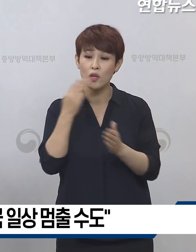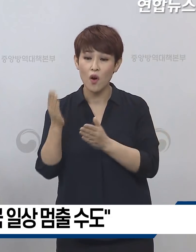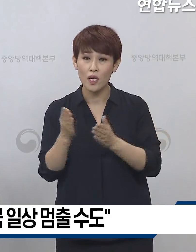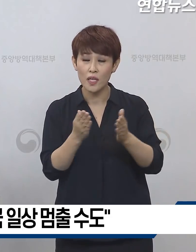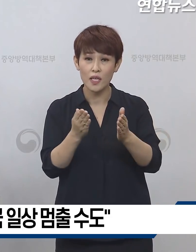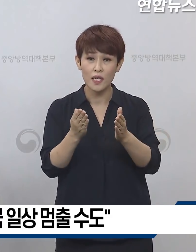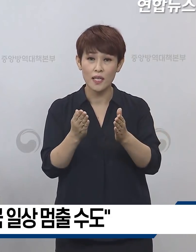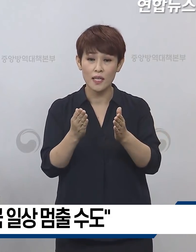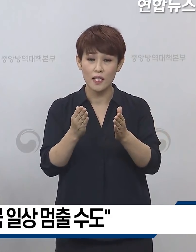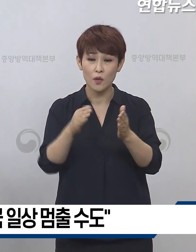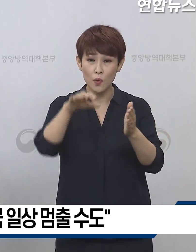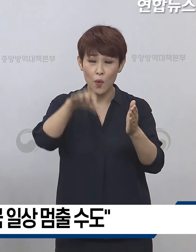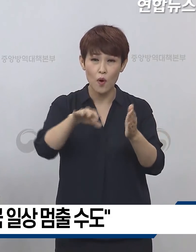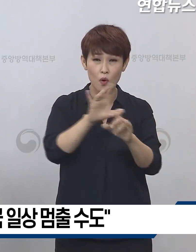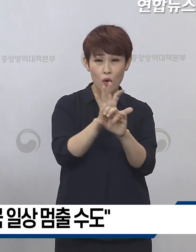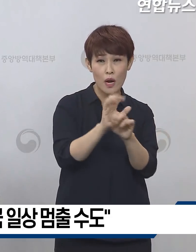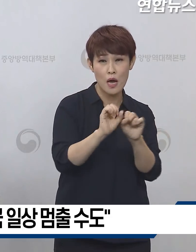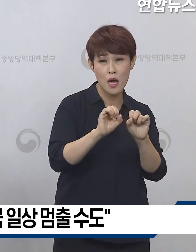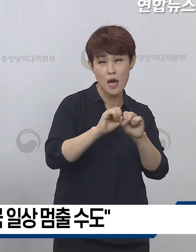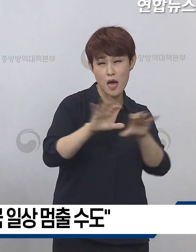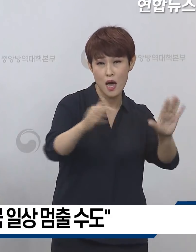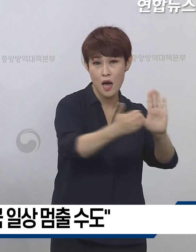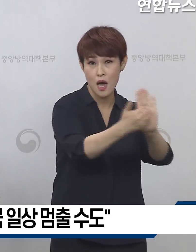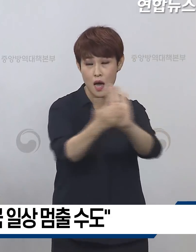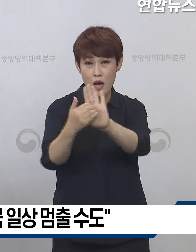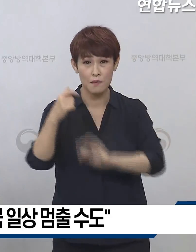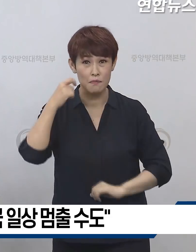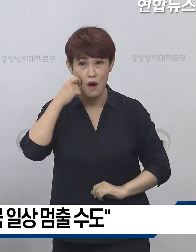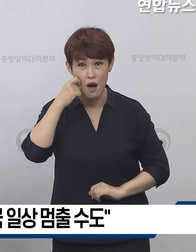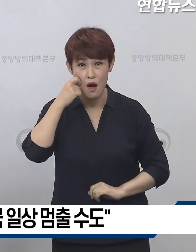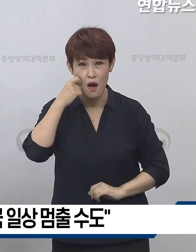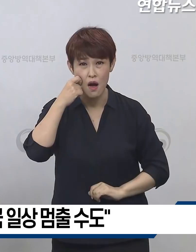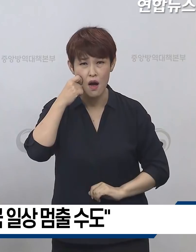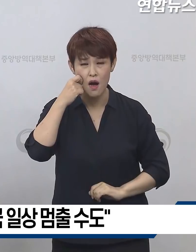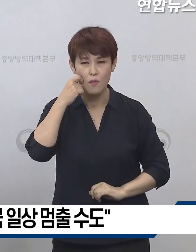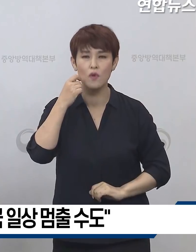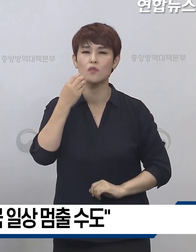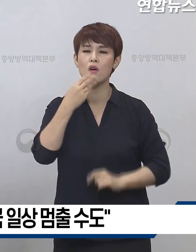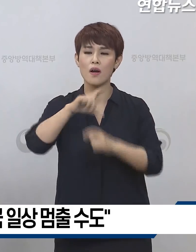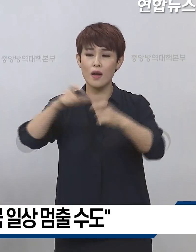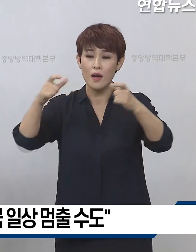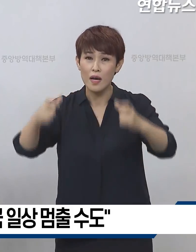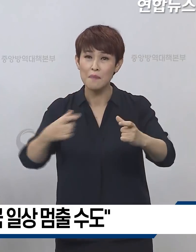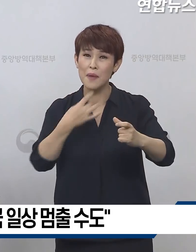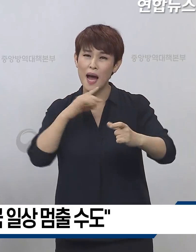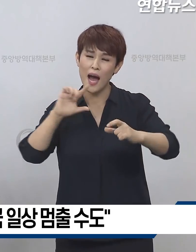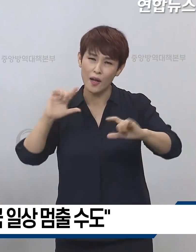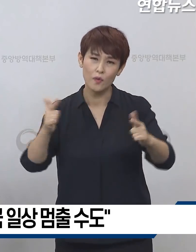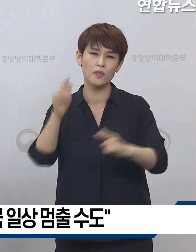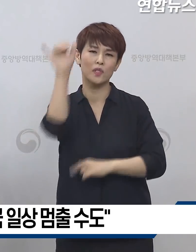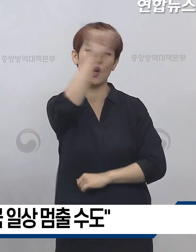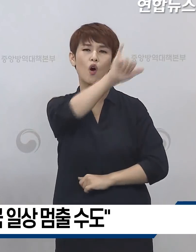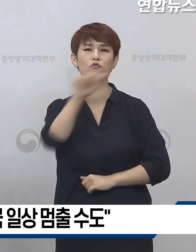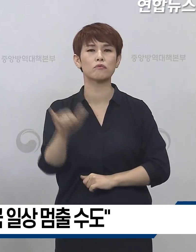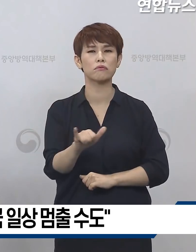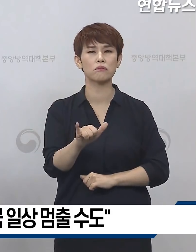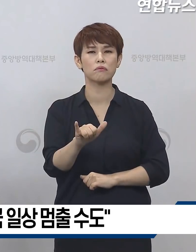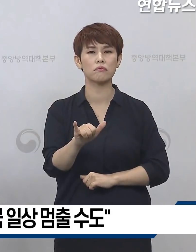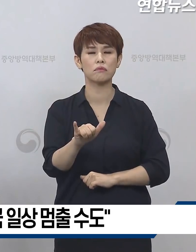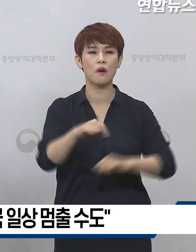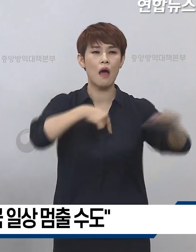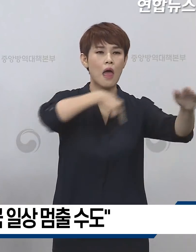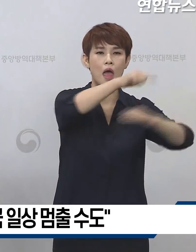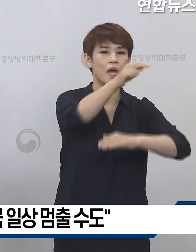막지 못한다면 인구 2,500만 명이 밀집한 수도권뿐만 아니라 전국의 일상이 멈출 수